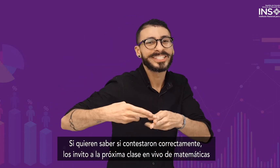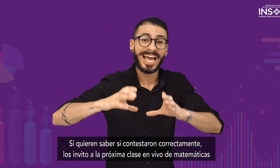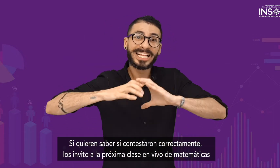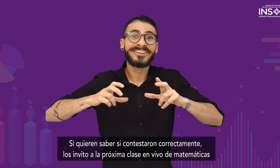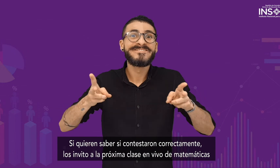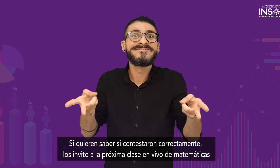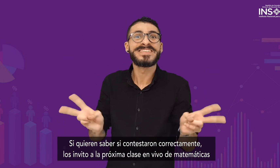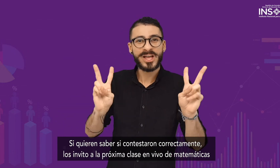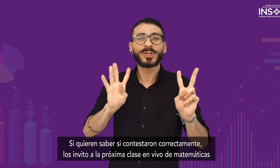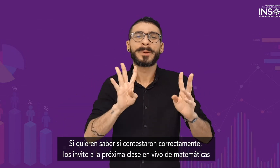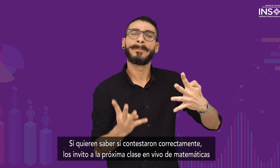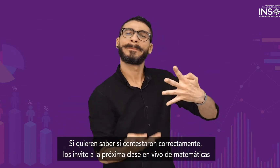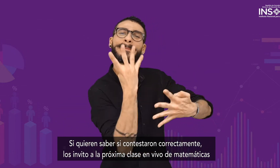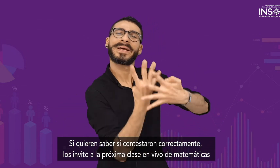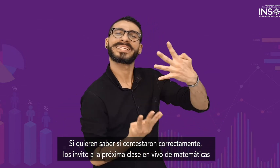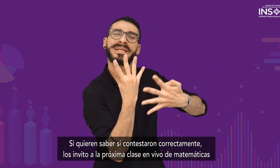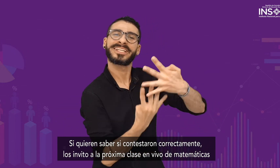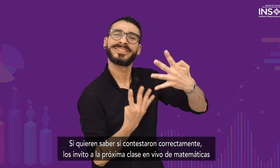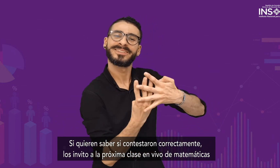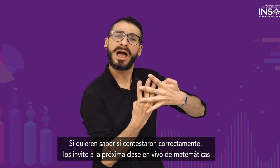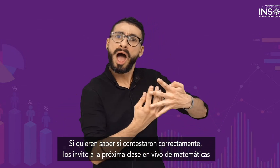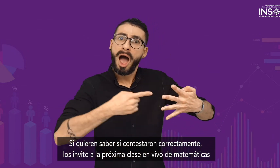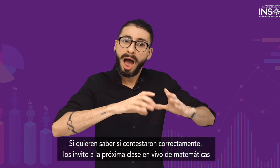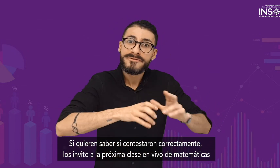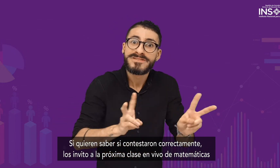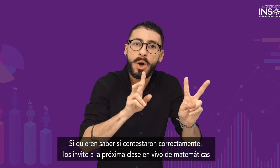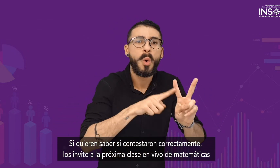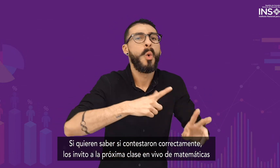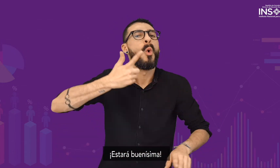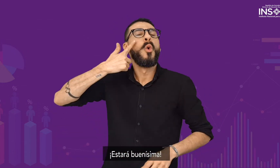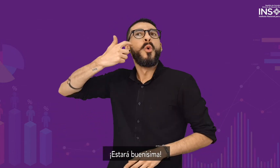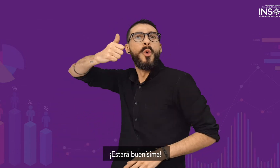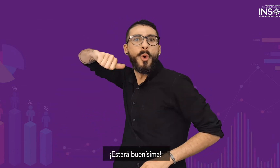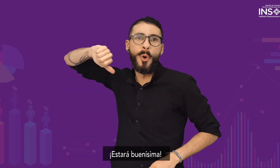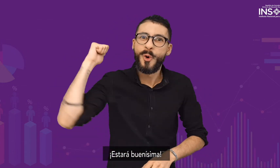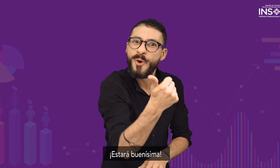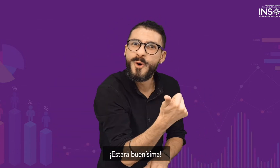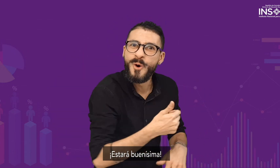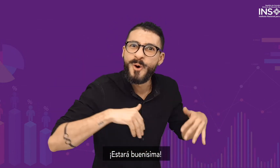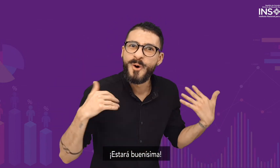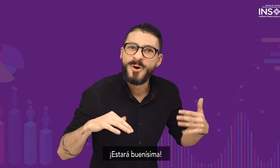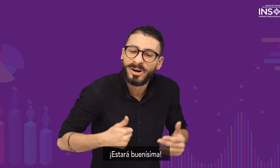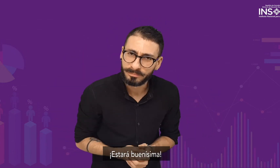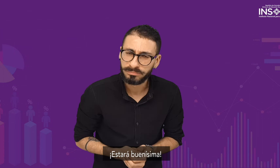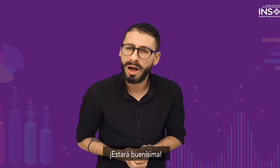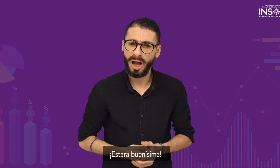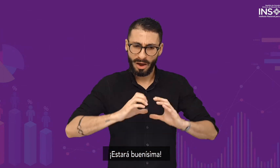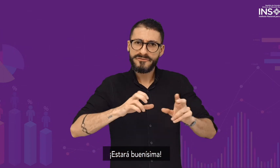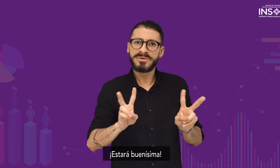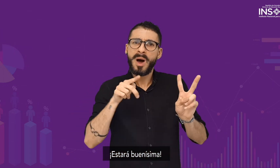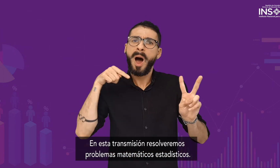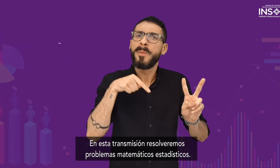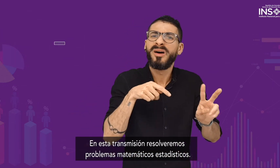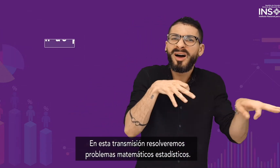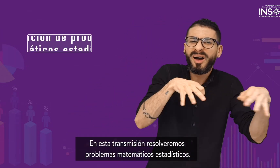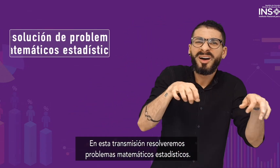próxima clase en vivo de matemáticas. ¡Estará buenísima! En esta